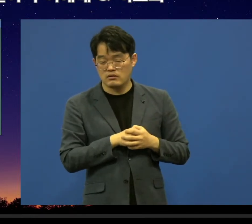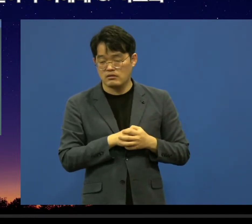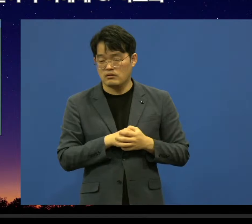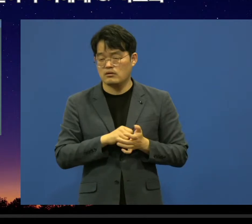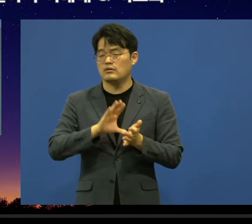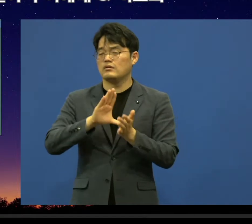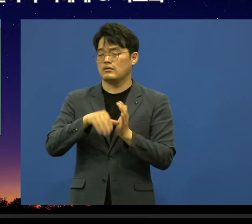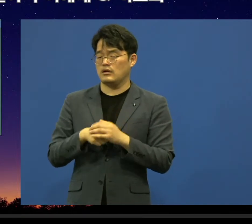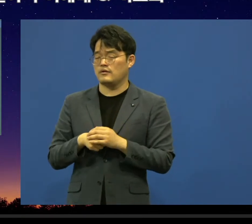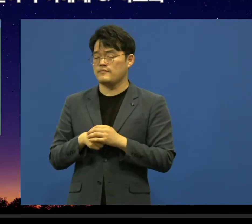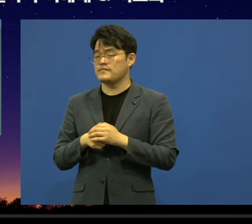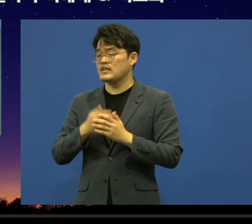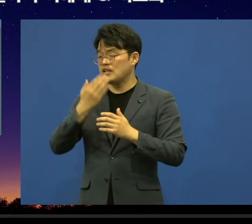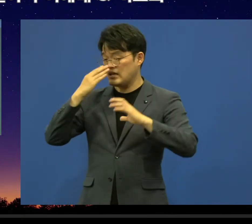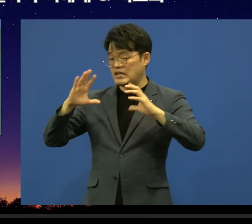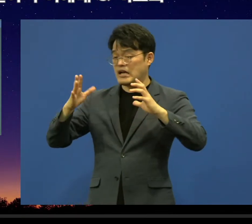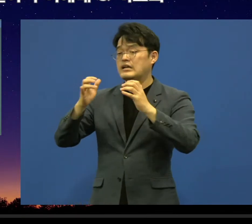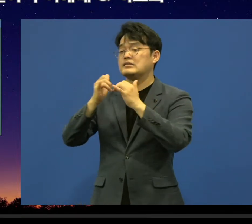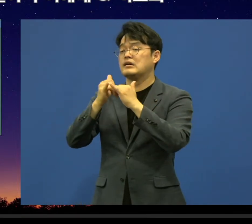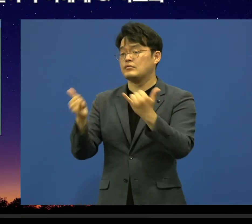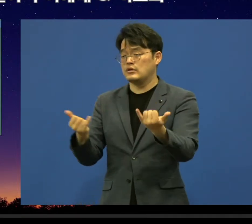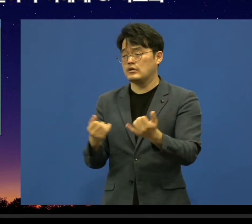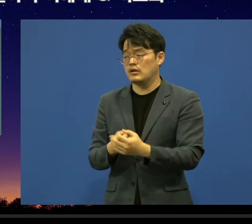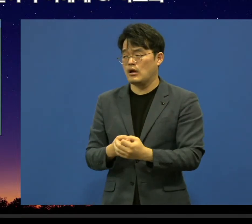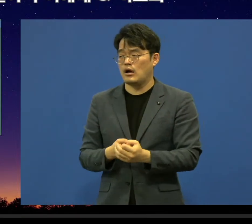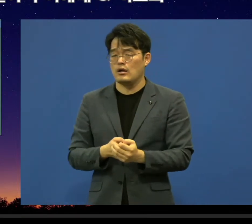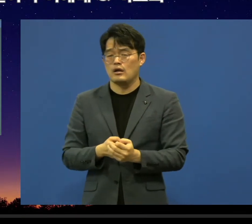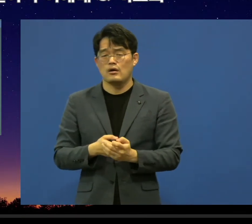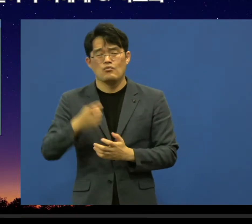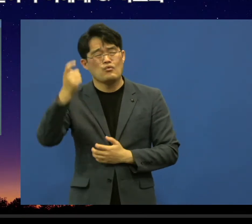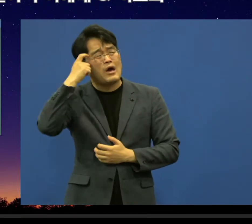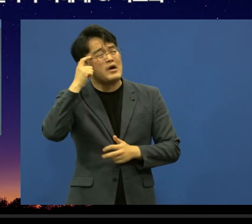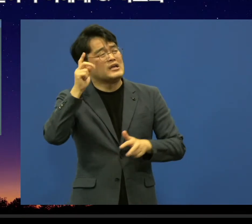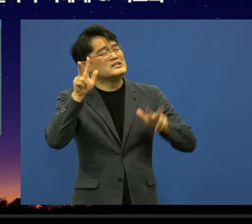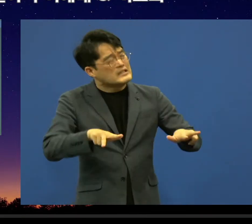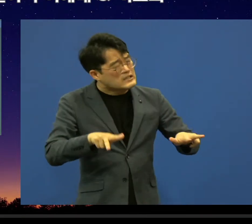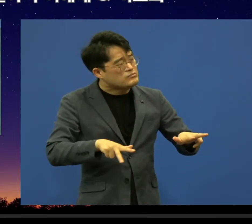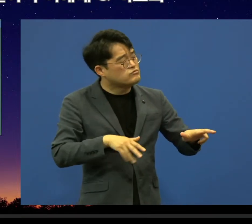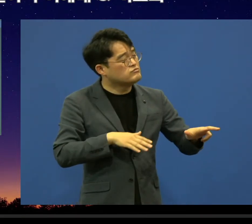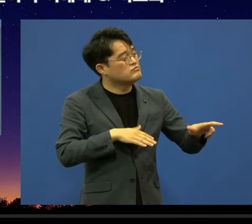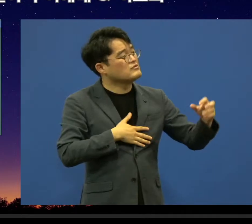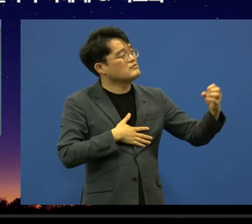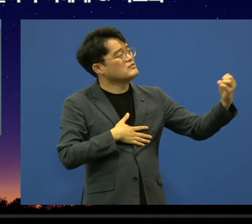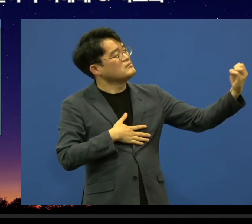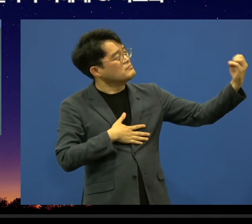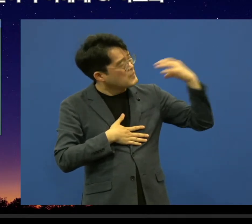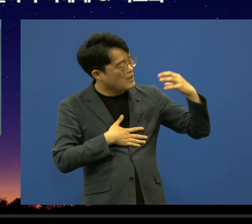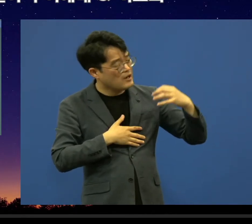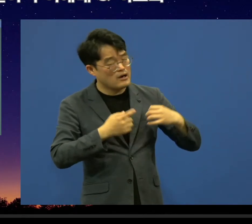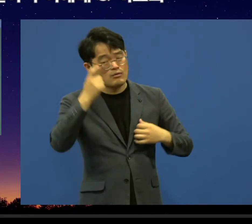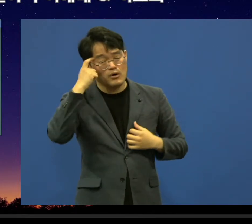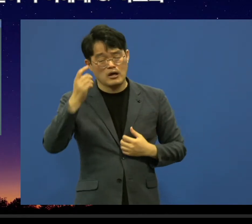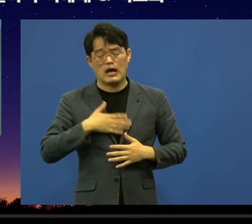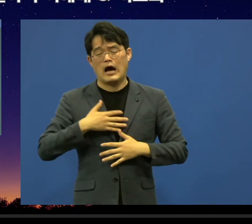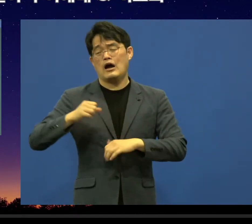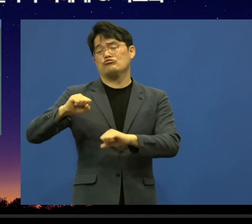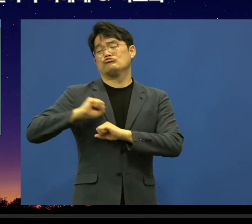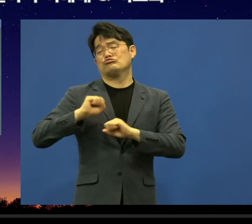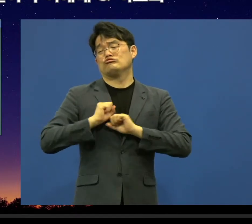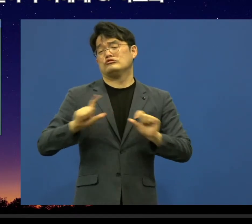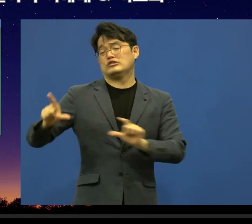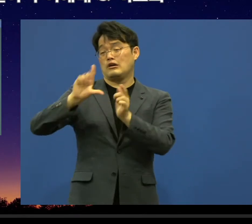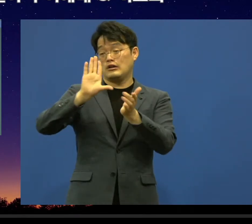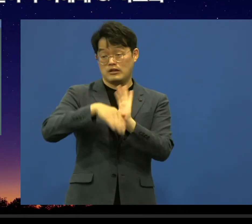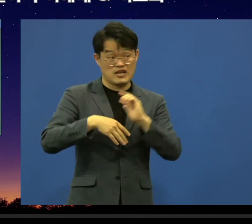아니라 하필 이때 들려진 소리예요. 하필 내가 군대로 부름받을 때 왜 골리앗이